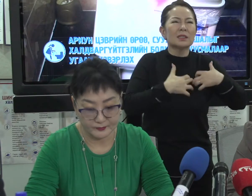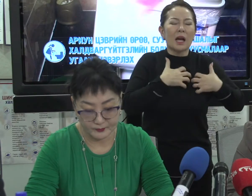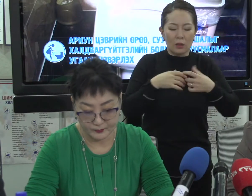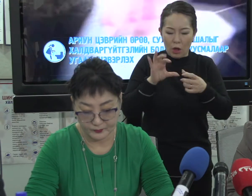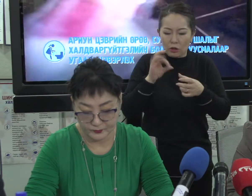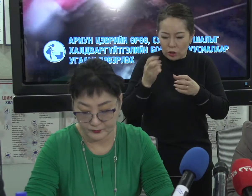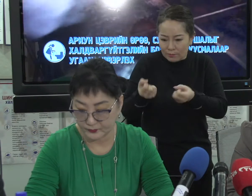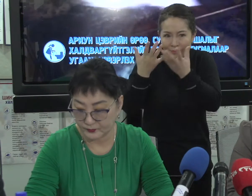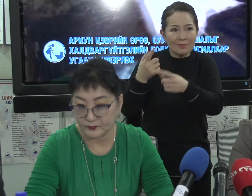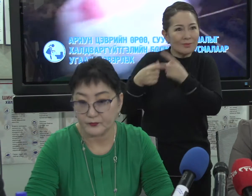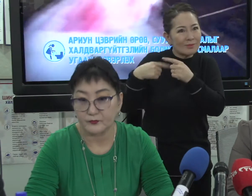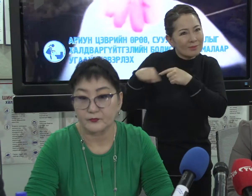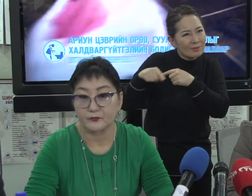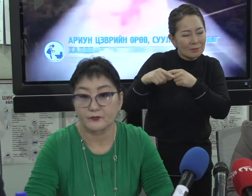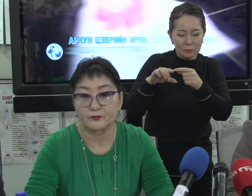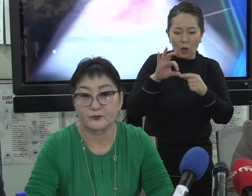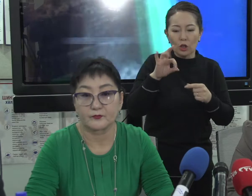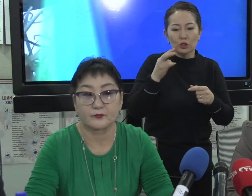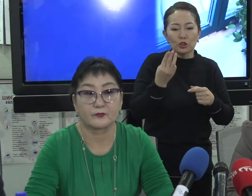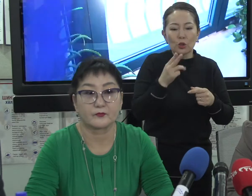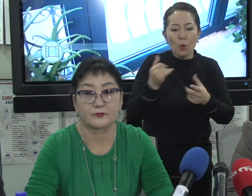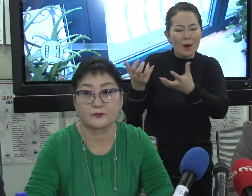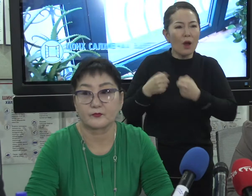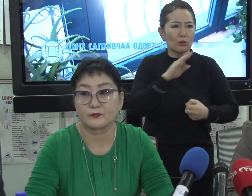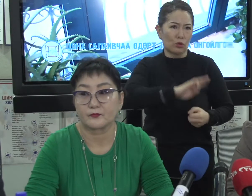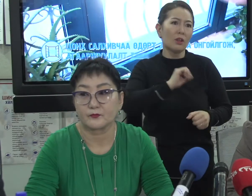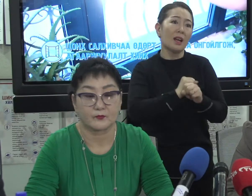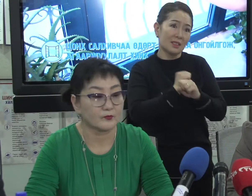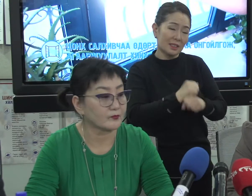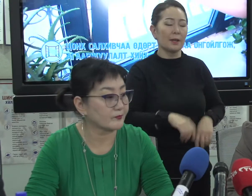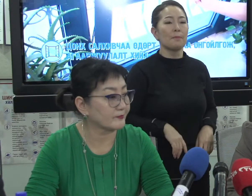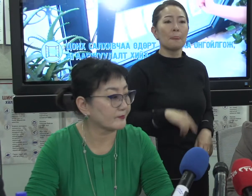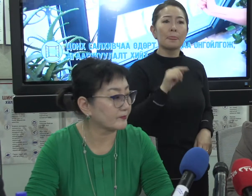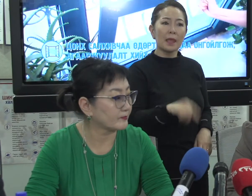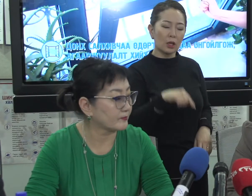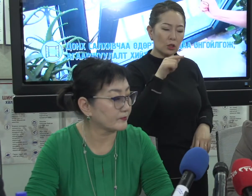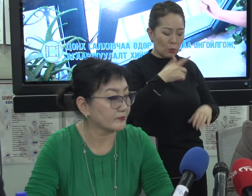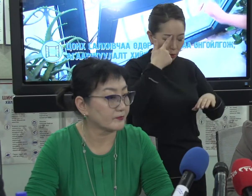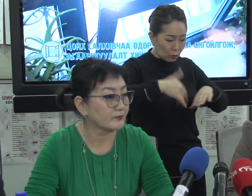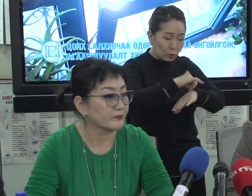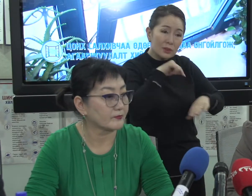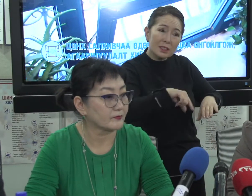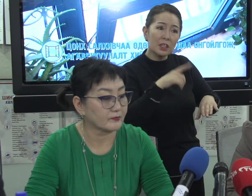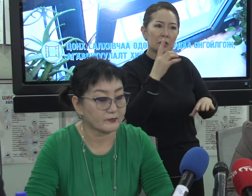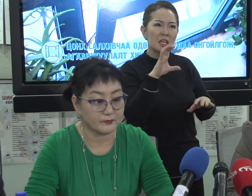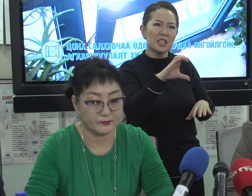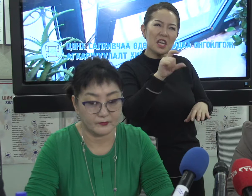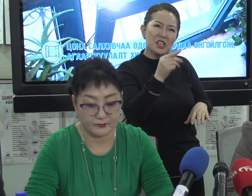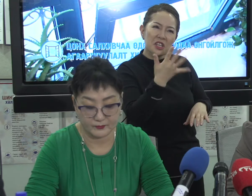дээр ингээд ажиллаж байна. За өнөөдрийн байдлаар улсын хэмжээнд бол сэжигтэй тохиолдол 16, ажиглалтанд